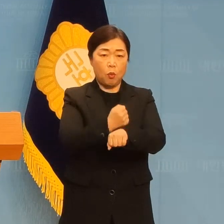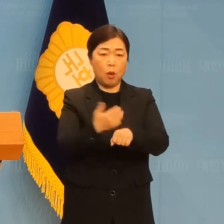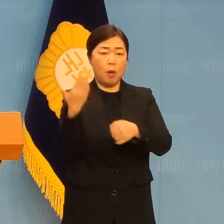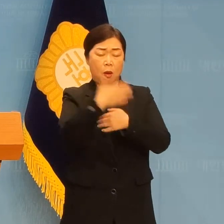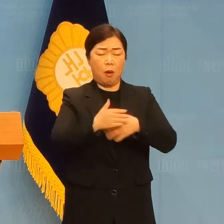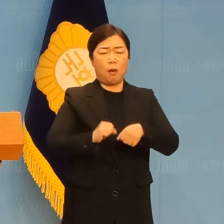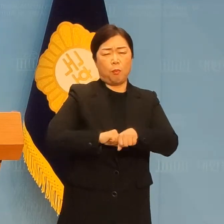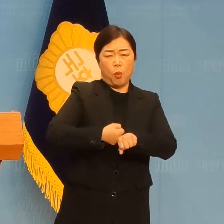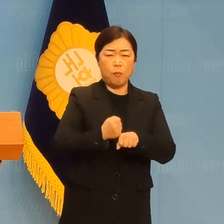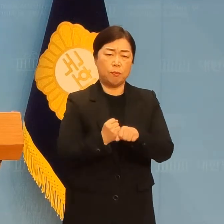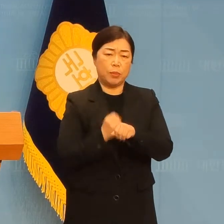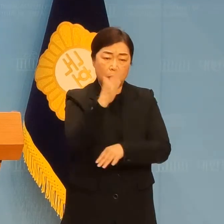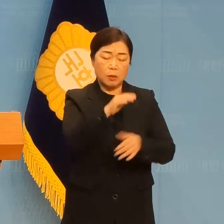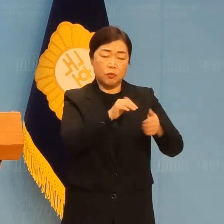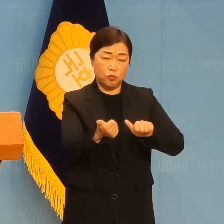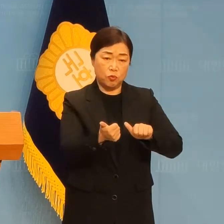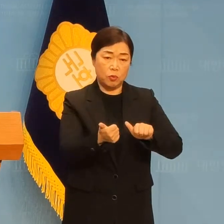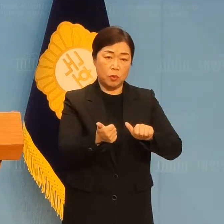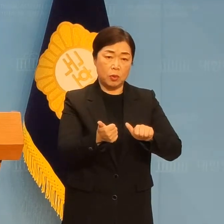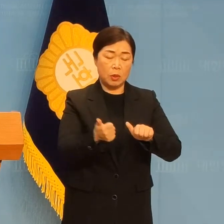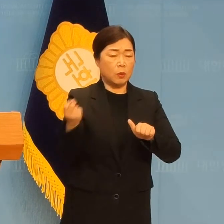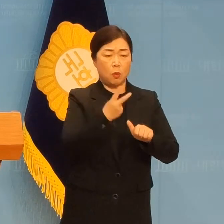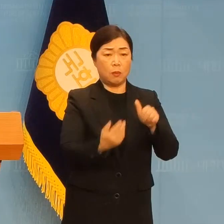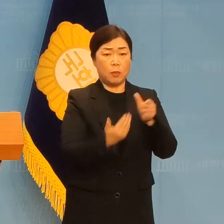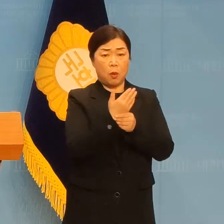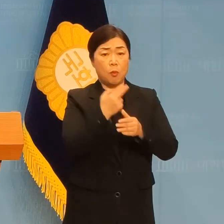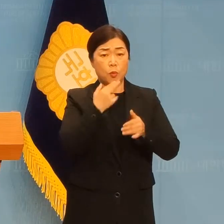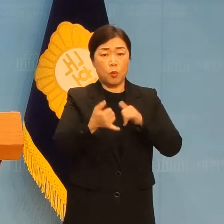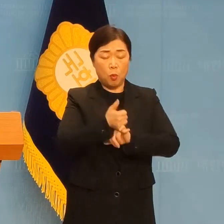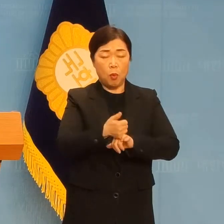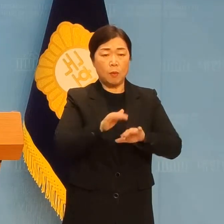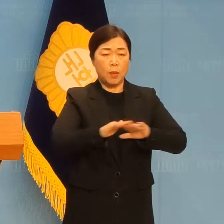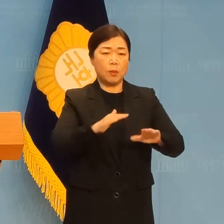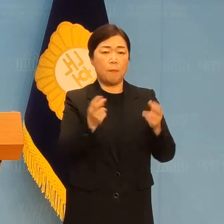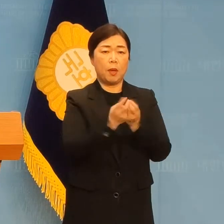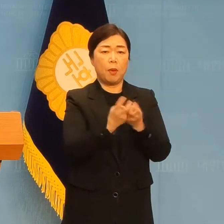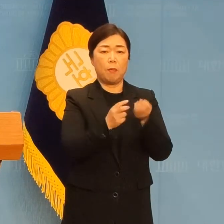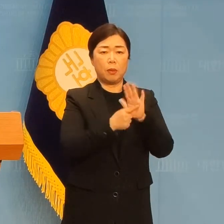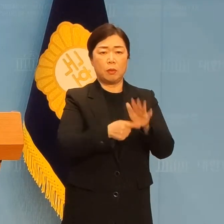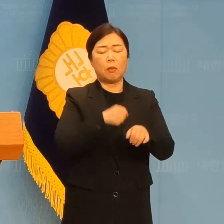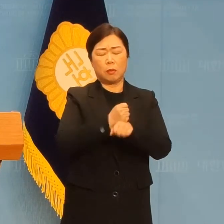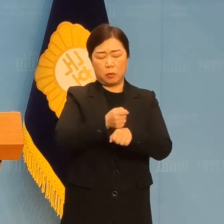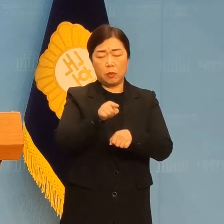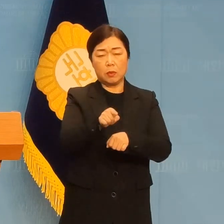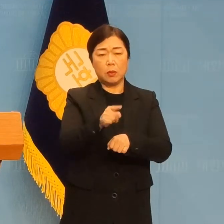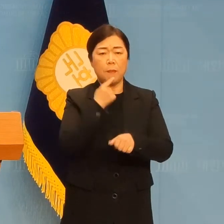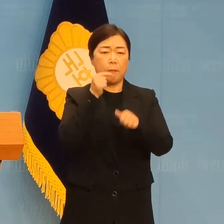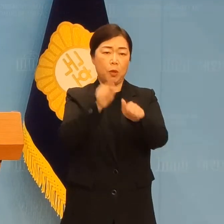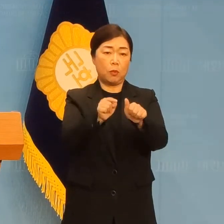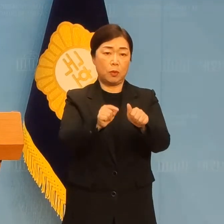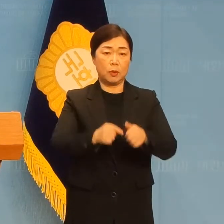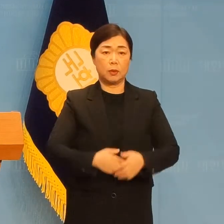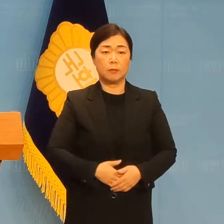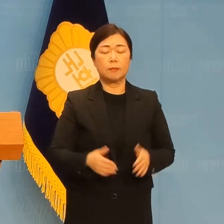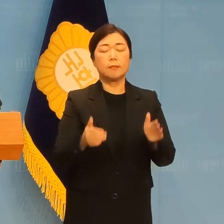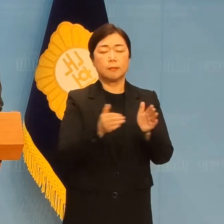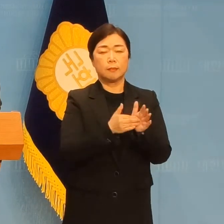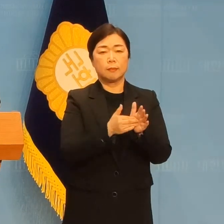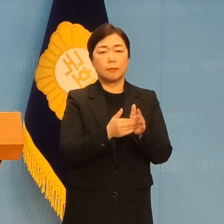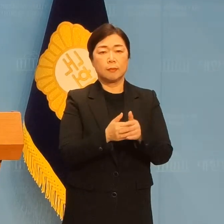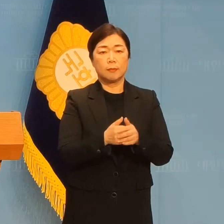대한 진지한 재발 방지책을 내놓을 것을 거듭 강력히 명령합니다.